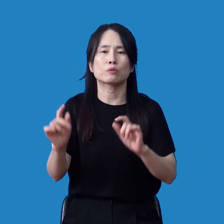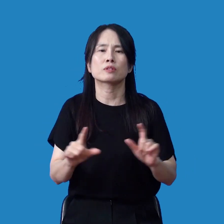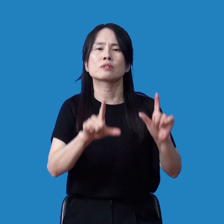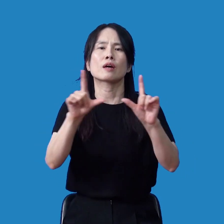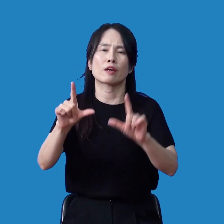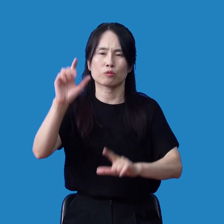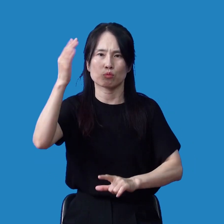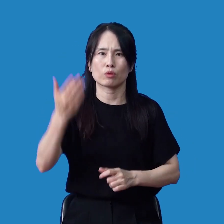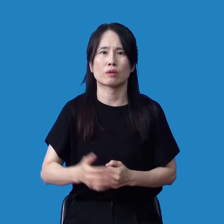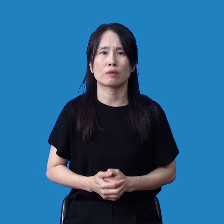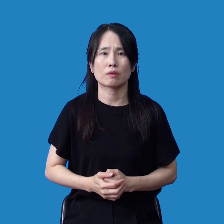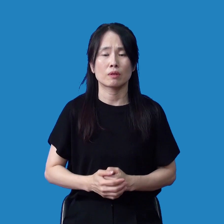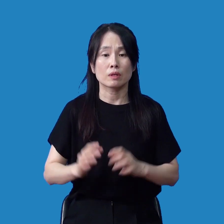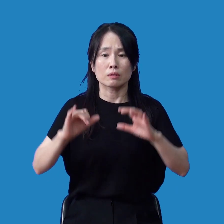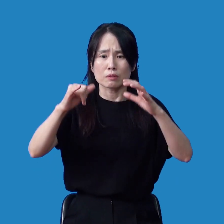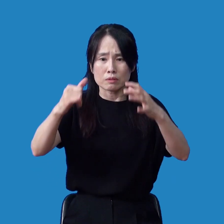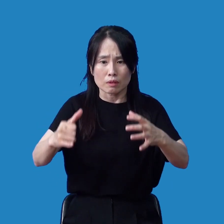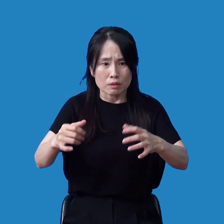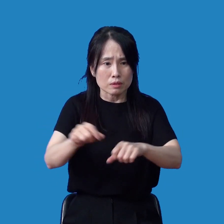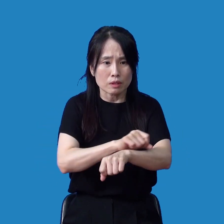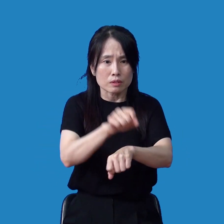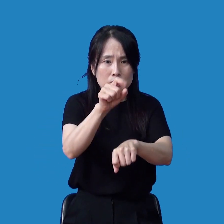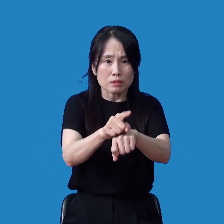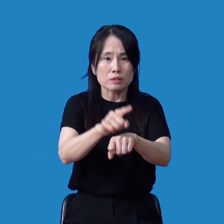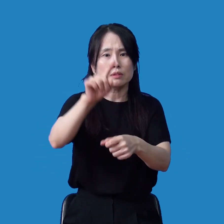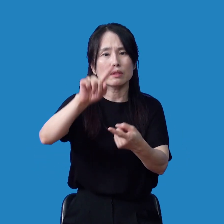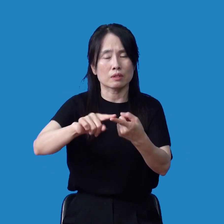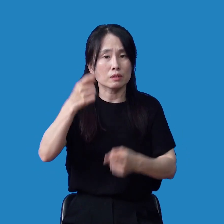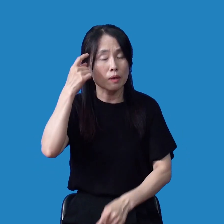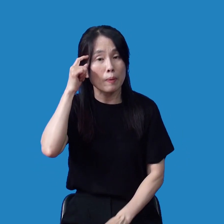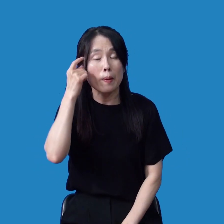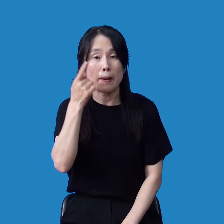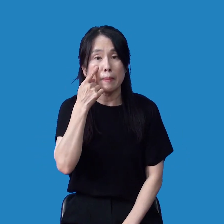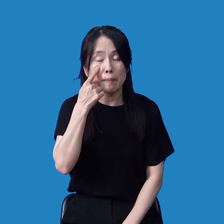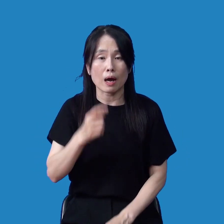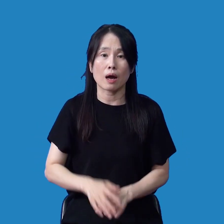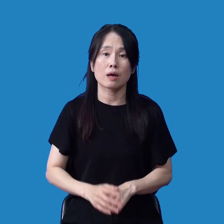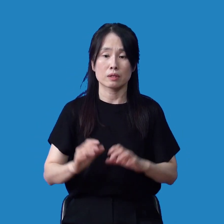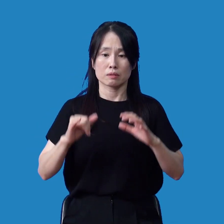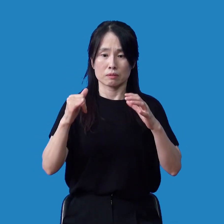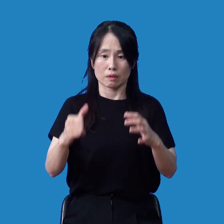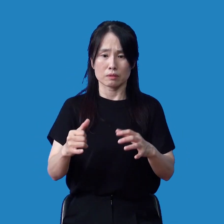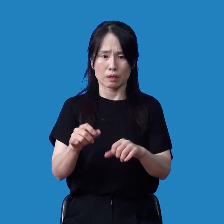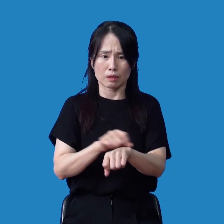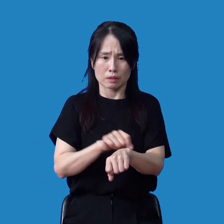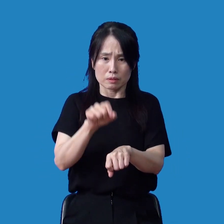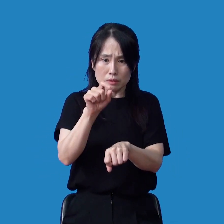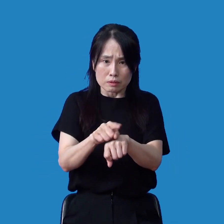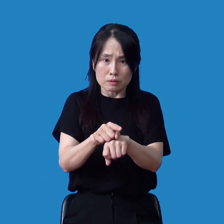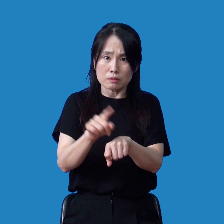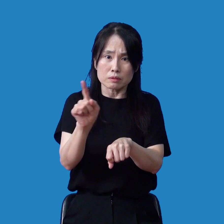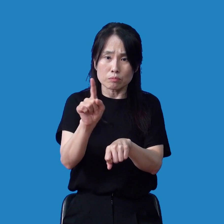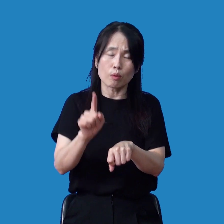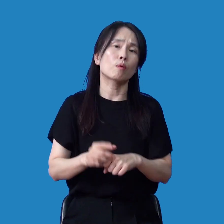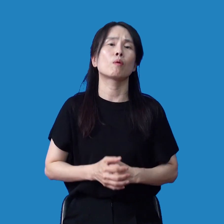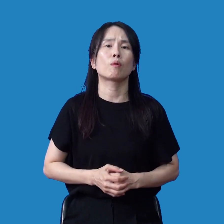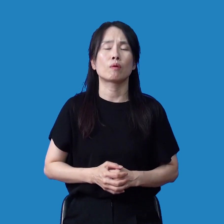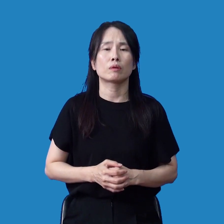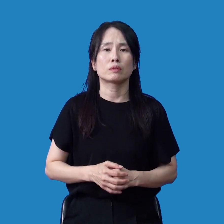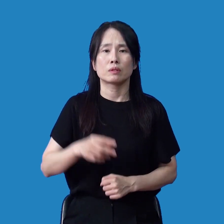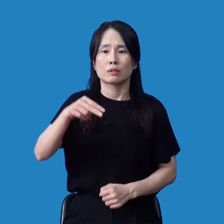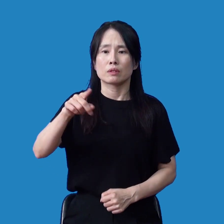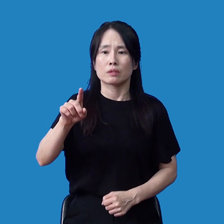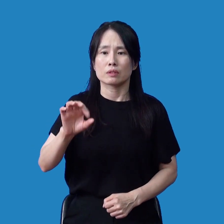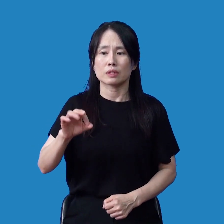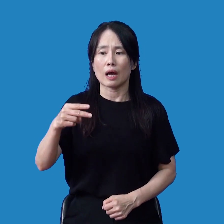이 세대의 특징이 뭔가, 그걸 좀 생각을 해야 되겠습니다. 이 세대의 특징은